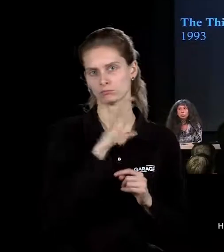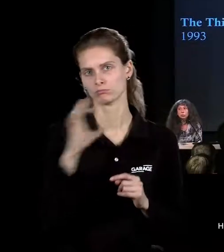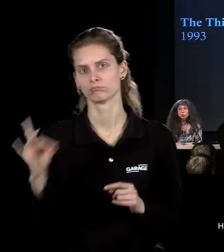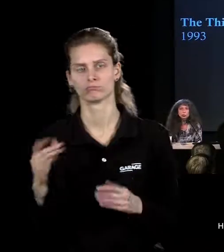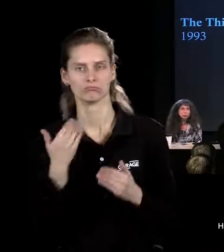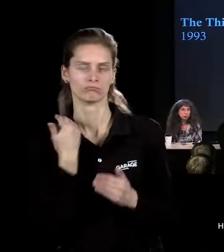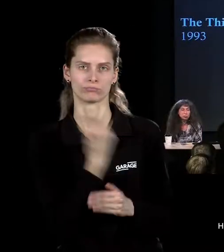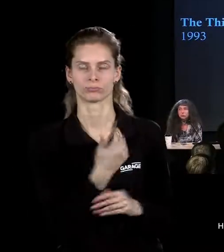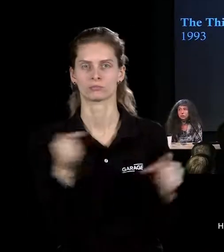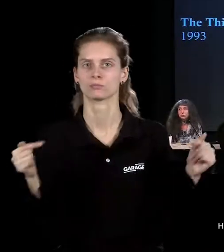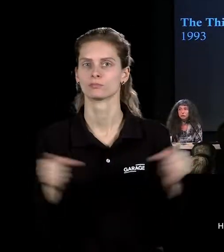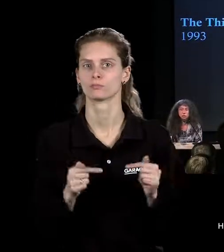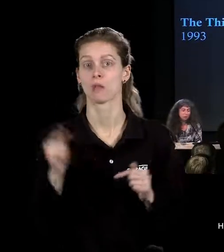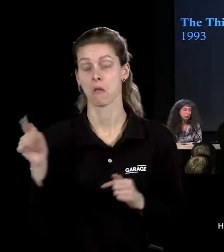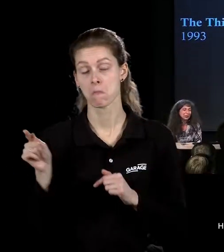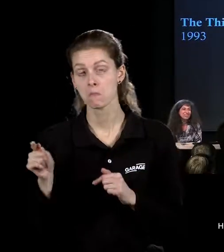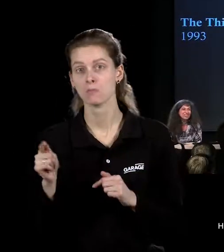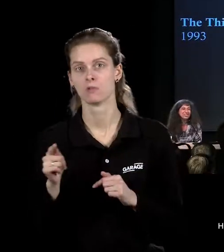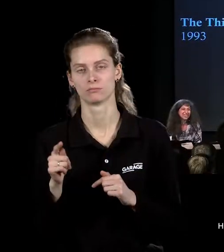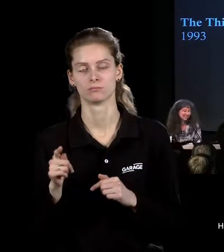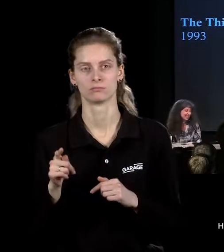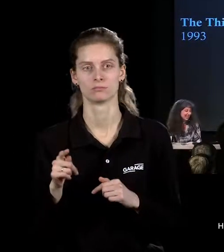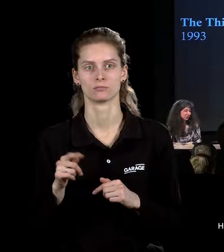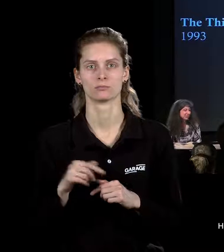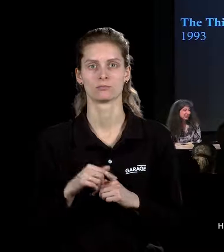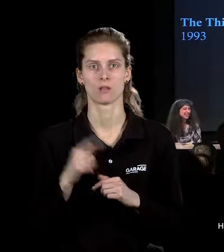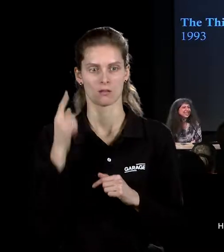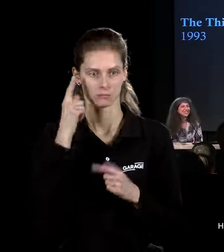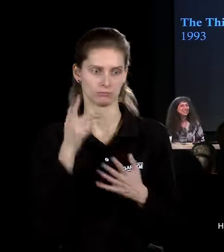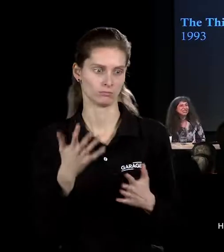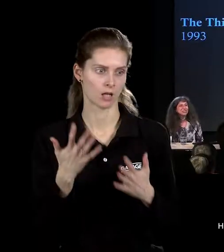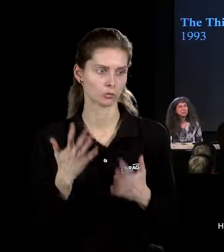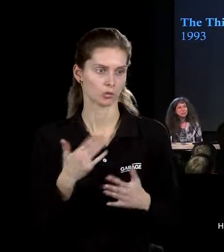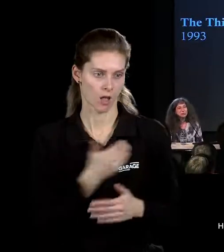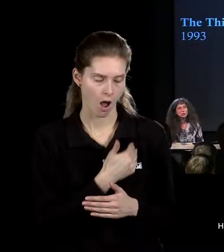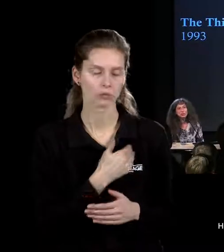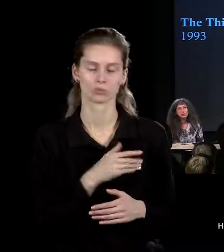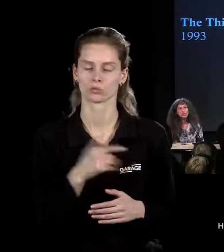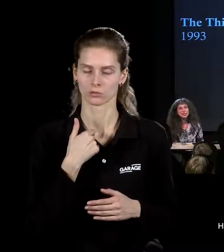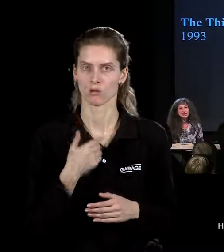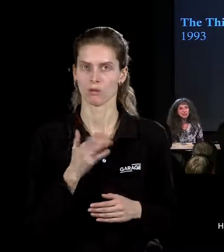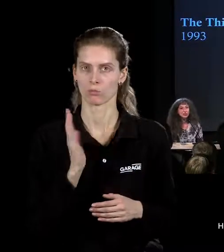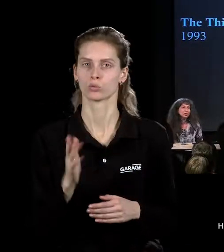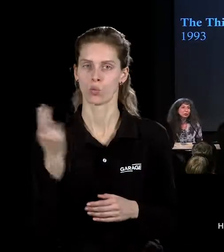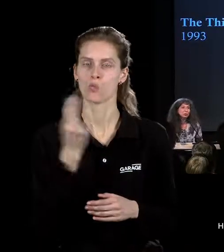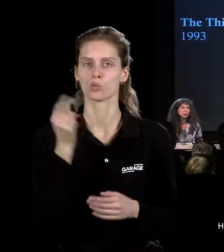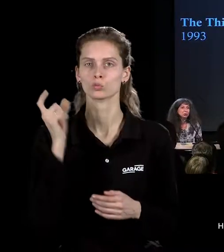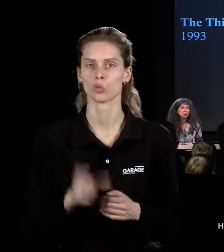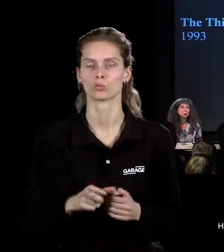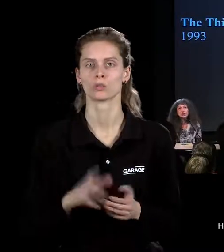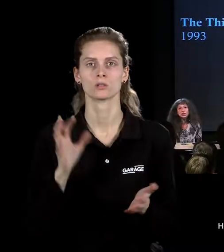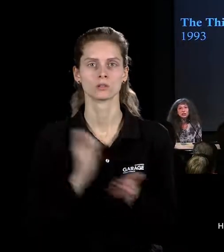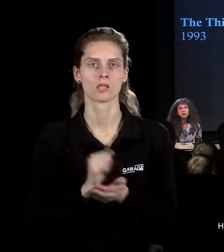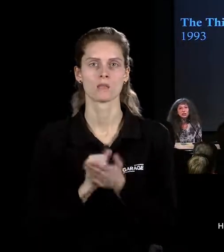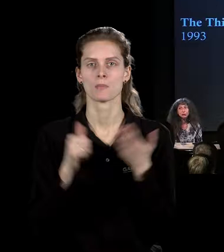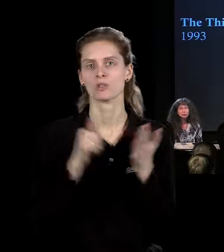который ему как бы был абсолютно осознанно хотел быть художником, но занятия этой живописью его